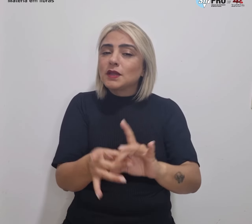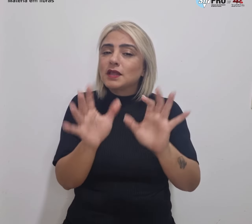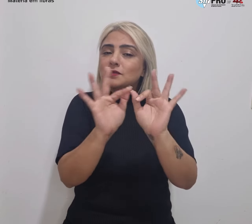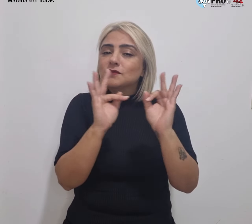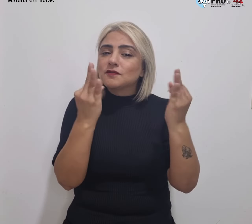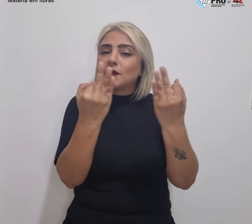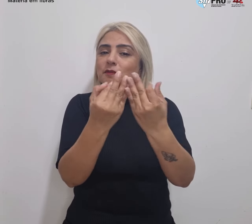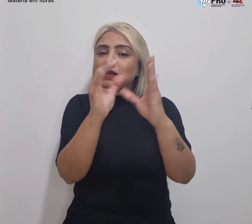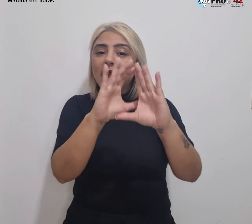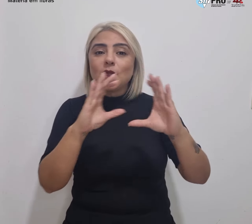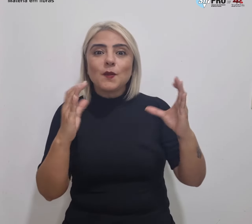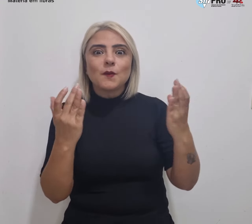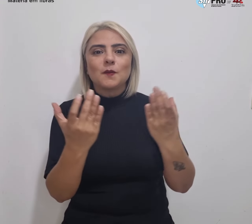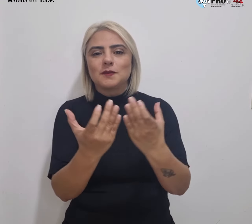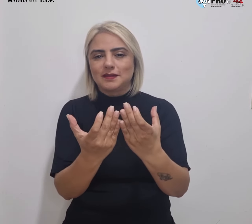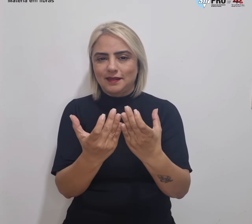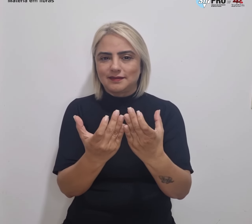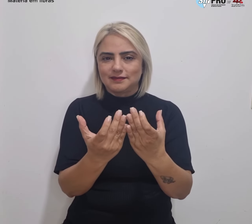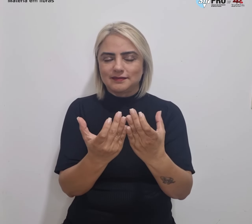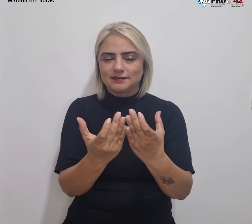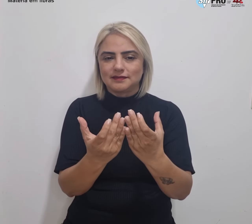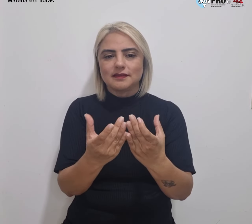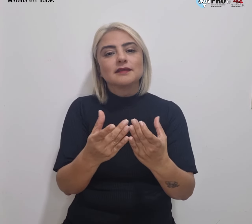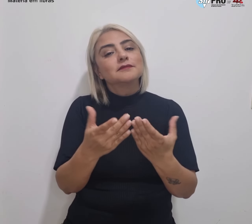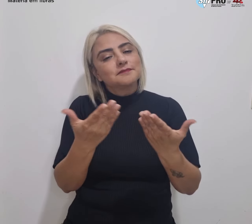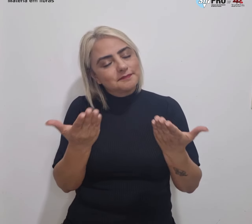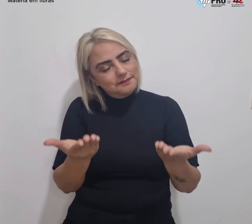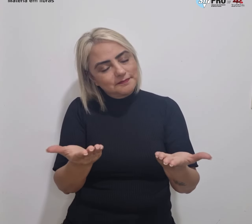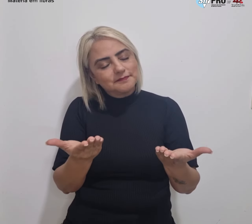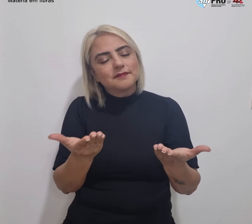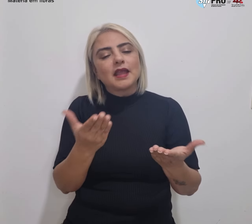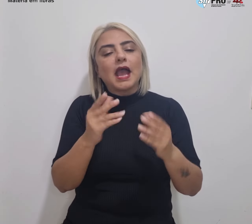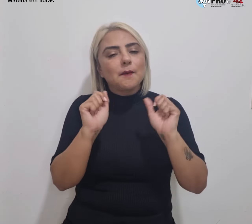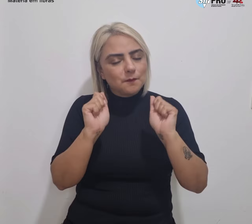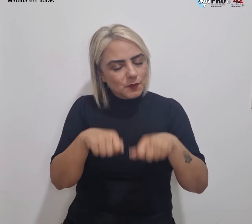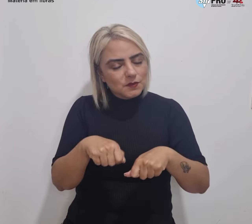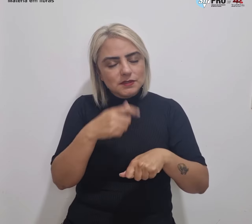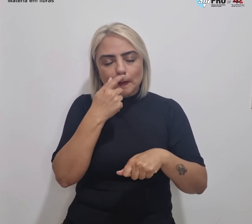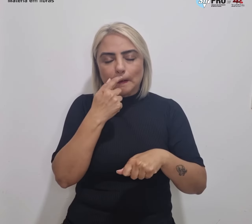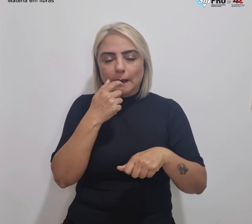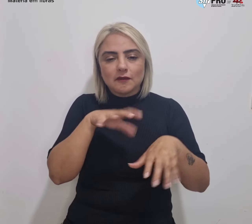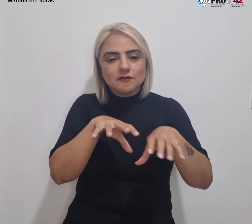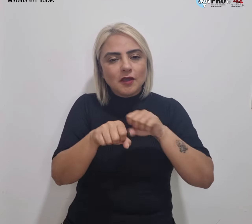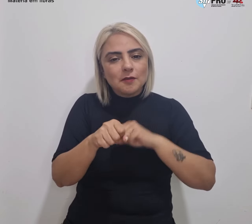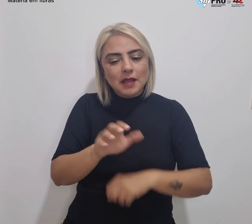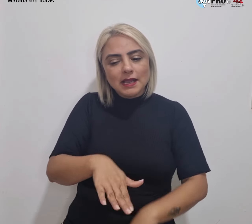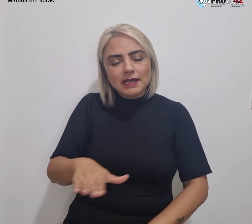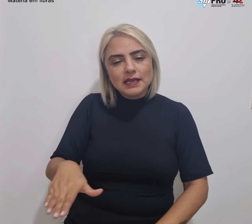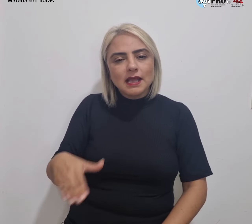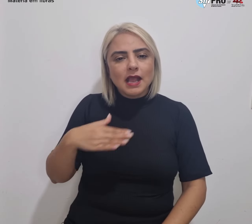comunitário assim torna-se possível formar crianças autoconfiantes